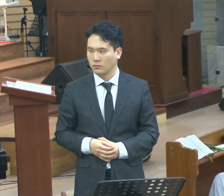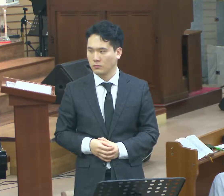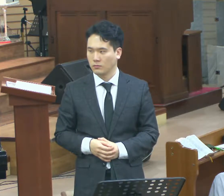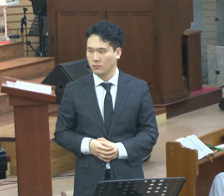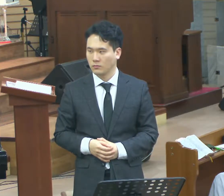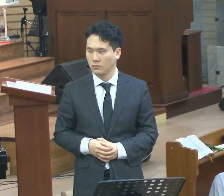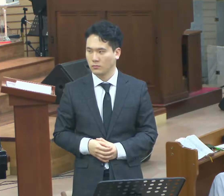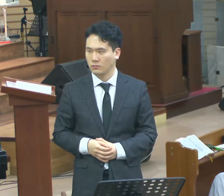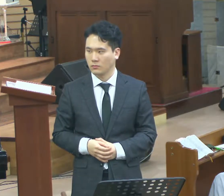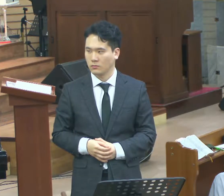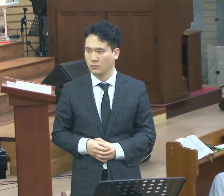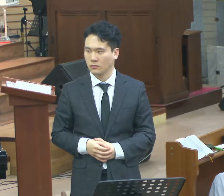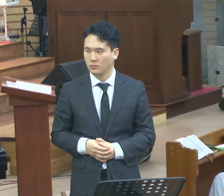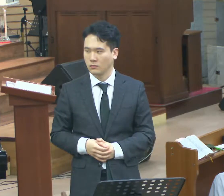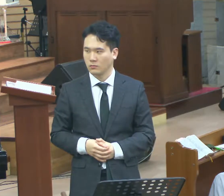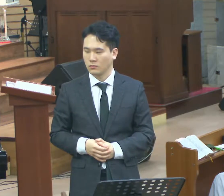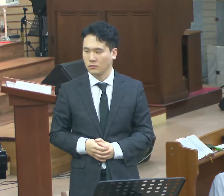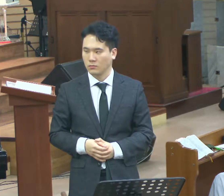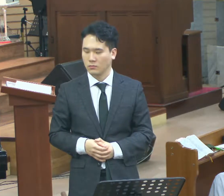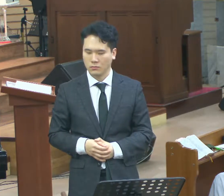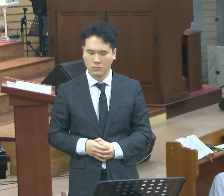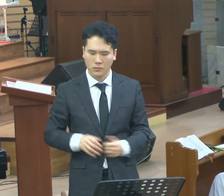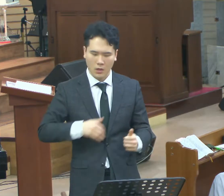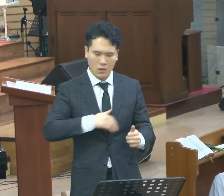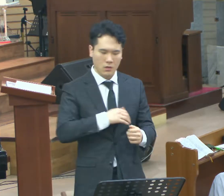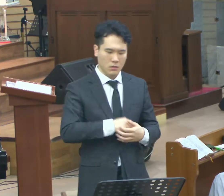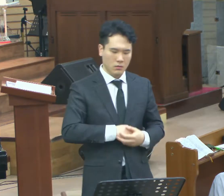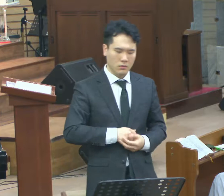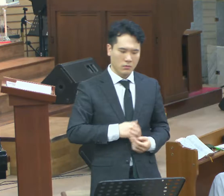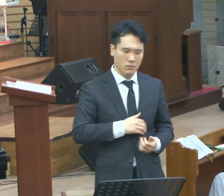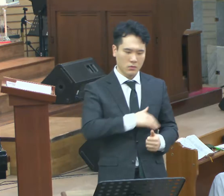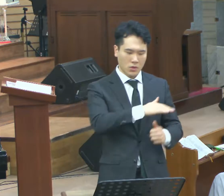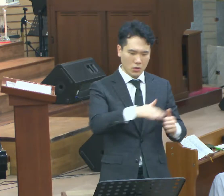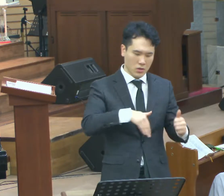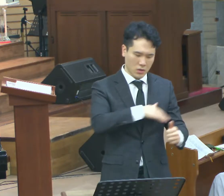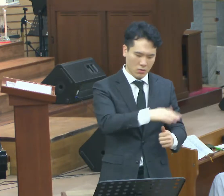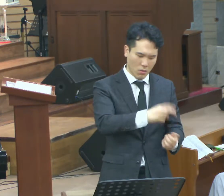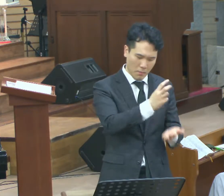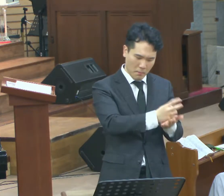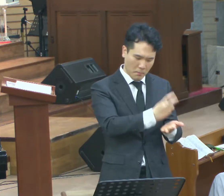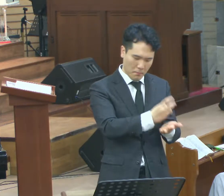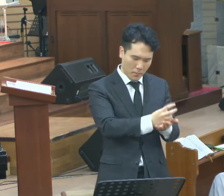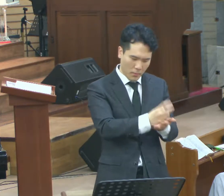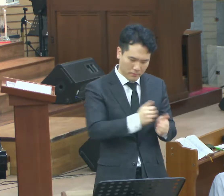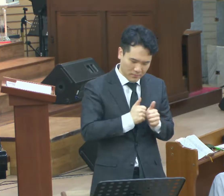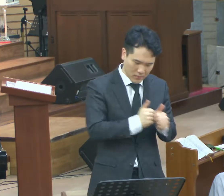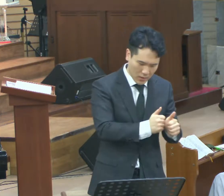것을 우리 법원의 1심 판결, 2심 판결이 뒤집어지는 걸 보면 우리가 잘 알 수가 있어요.